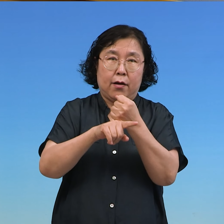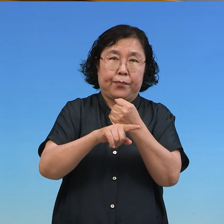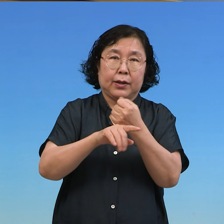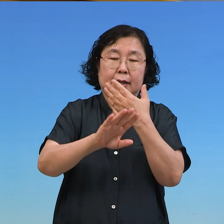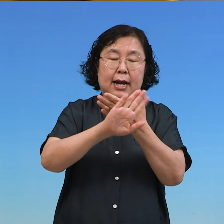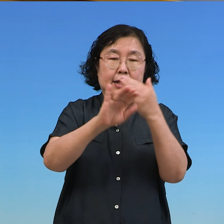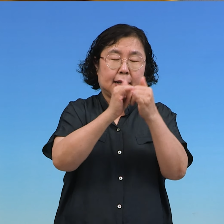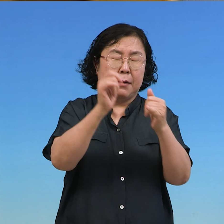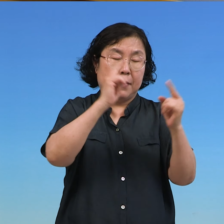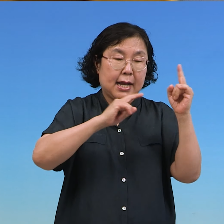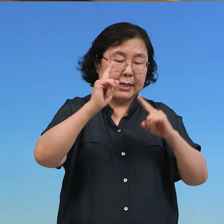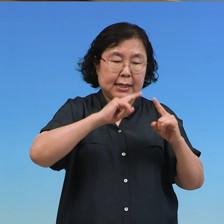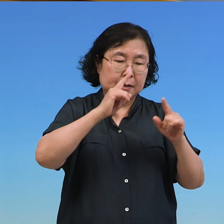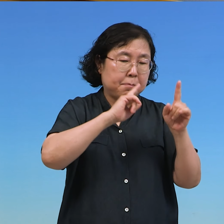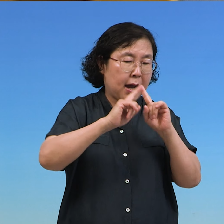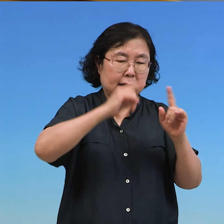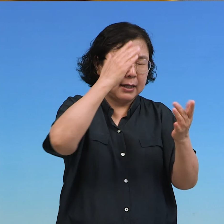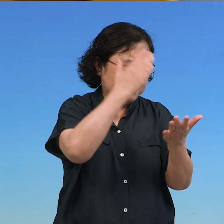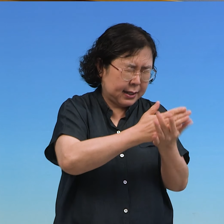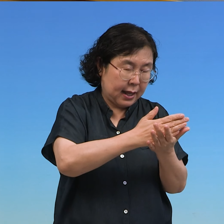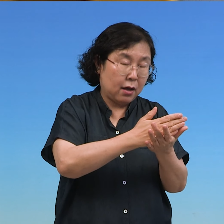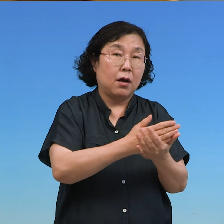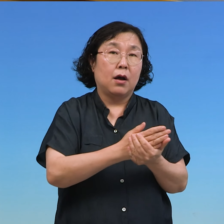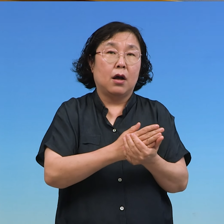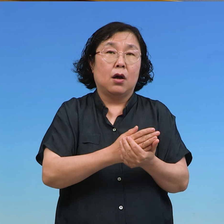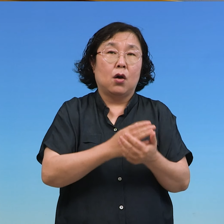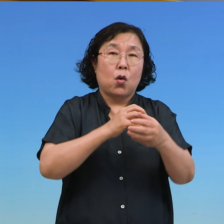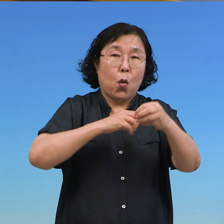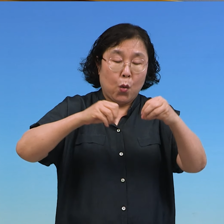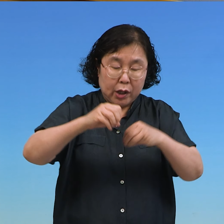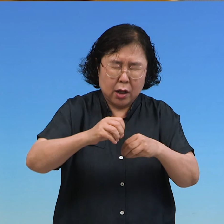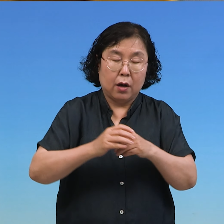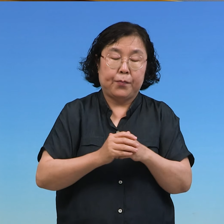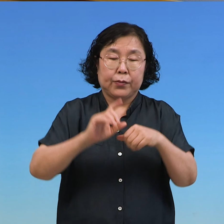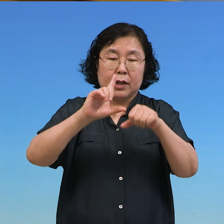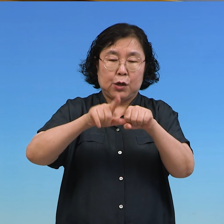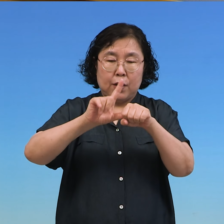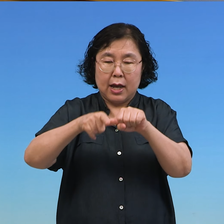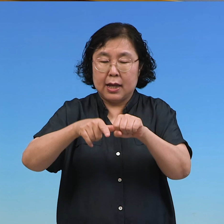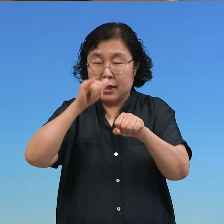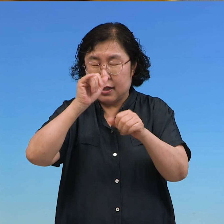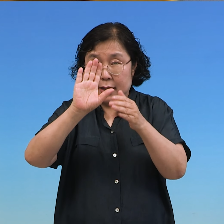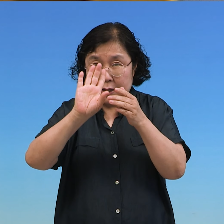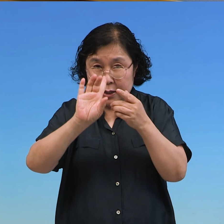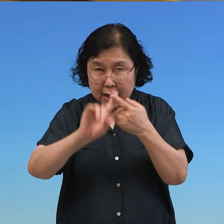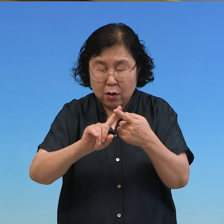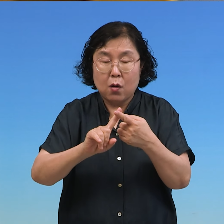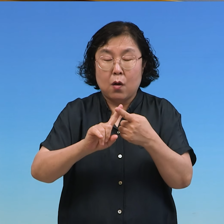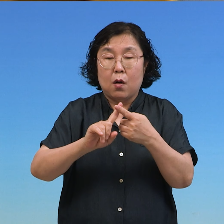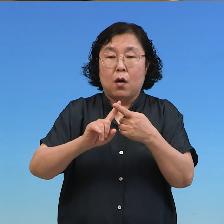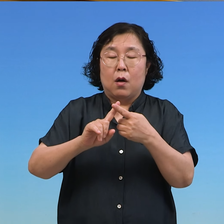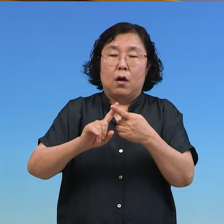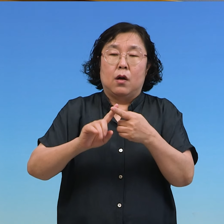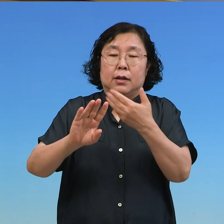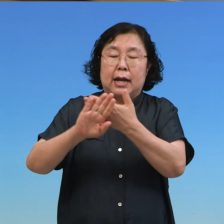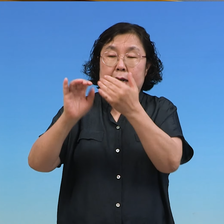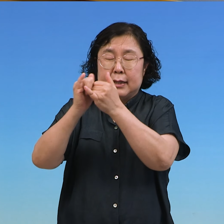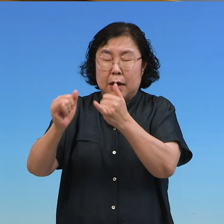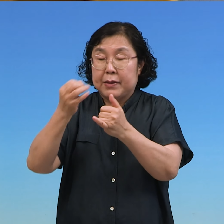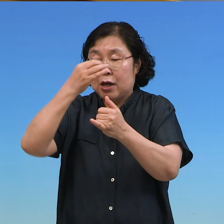남을 해치는 말은 입 밖에도 내지 마십시오 오히려 기회 있는 대로 남에게 이로운 말을 하여 도움을 주고